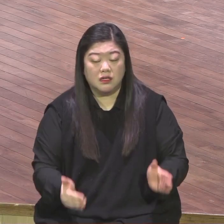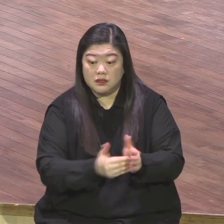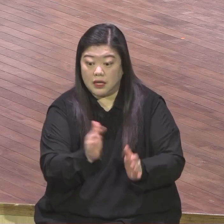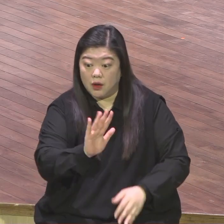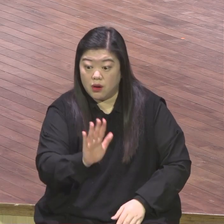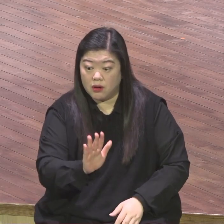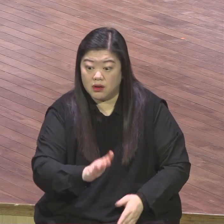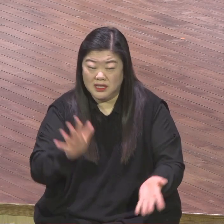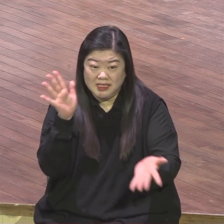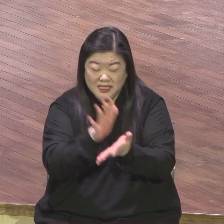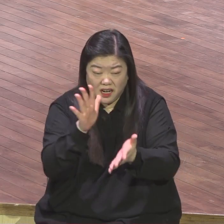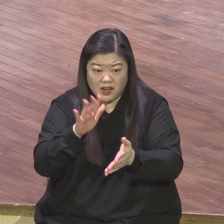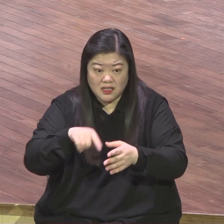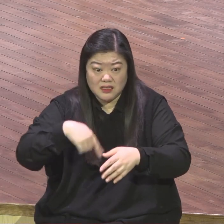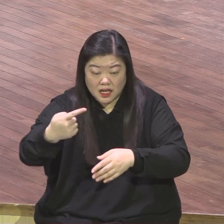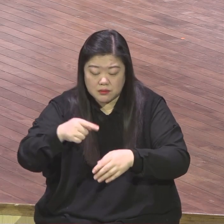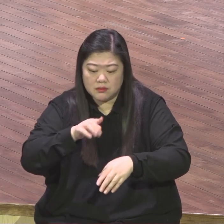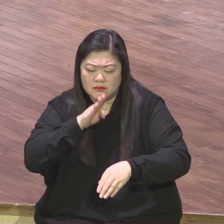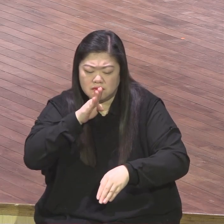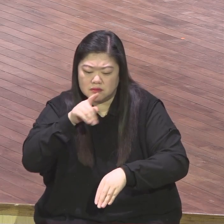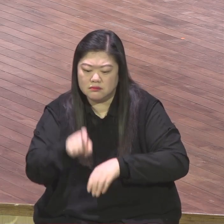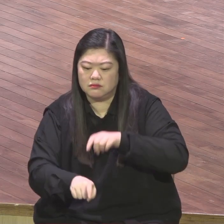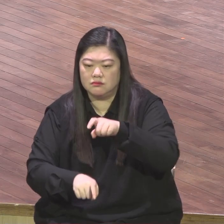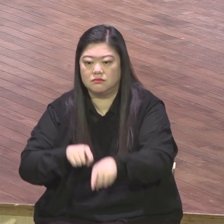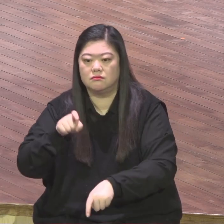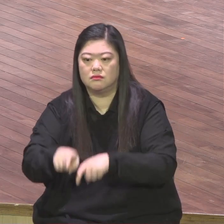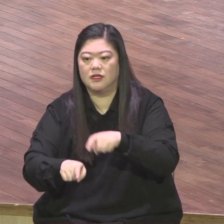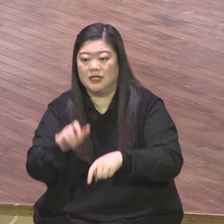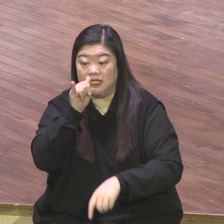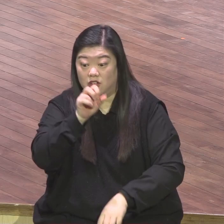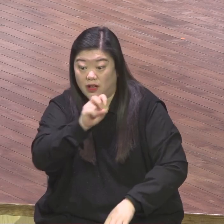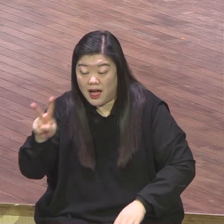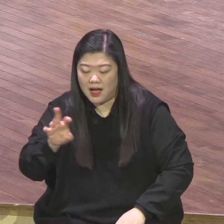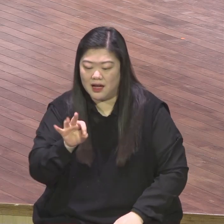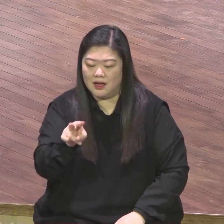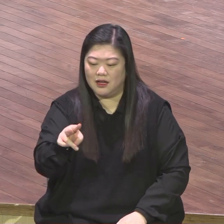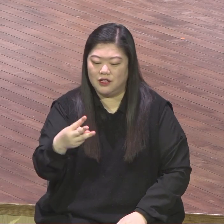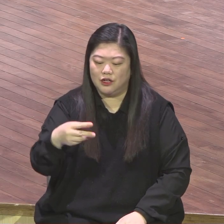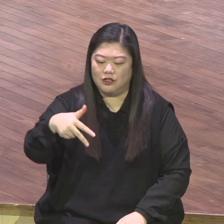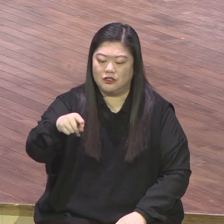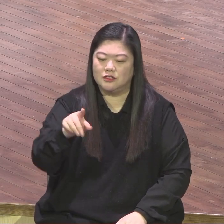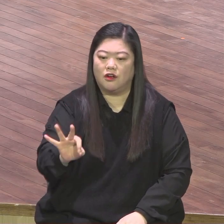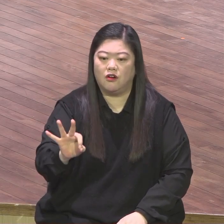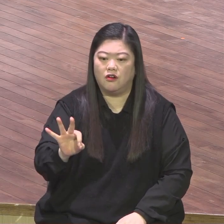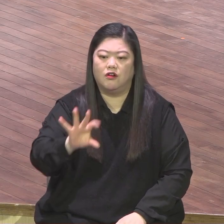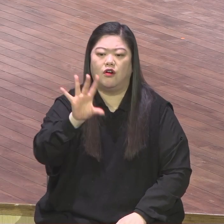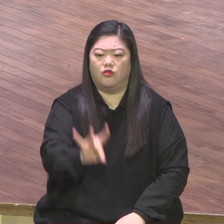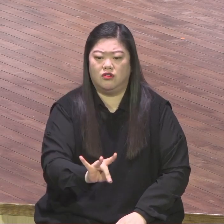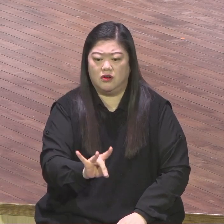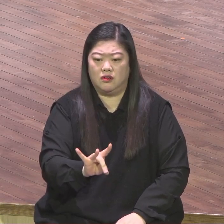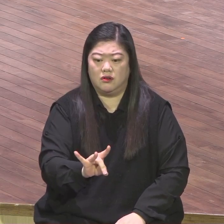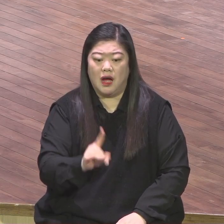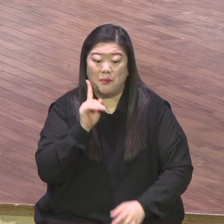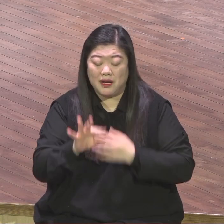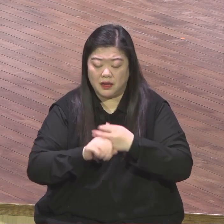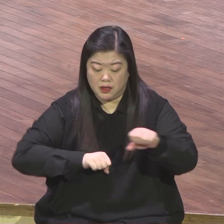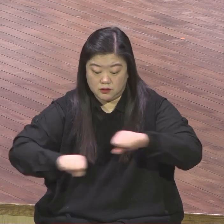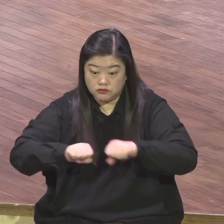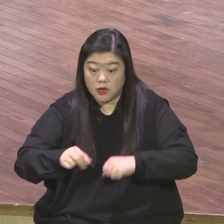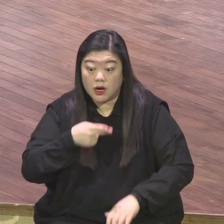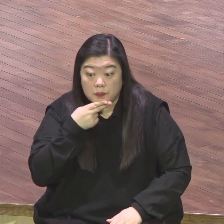끌다가 식어버린 열덩어리에 행동이라는 생명을 선물해야 합니다. 행동.